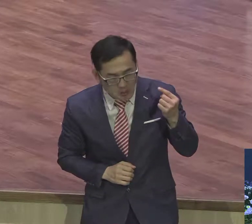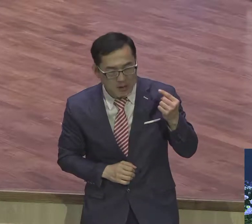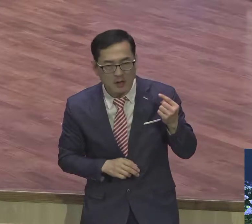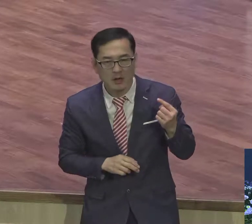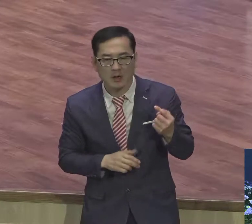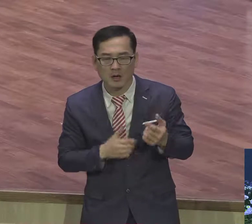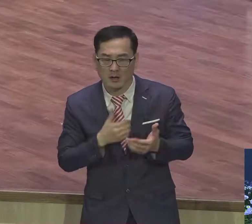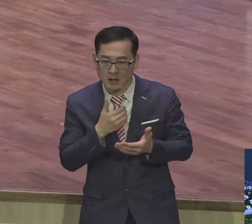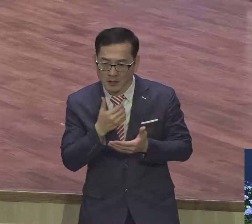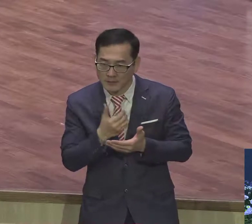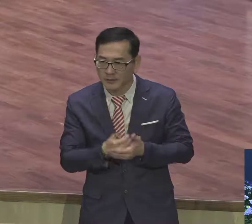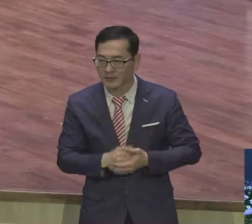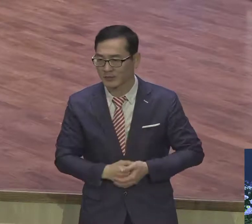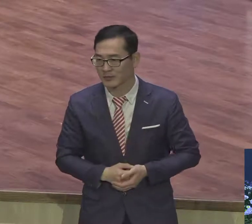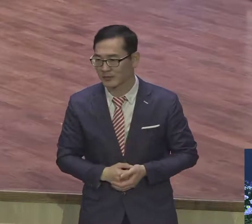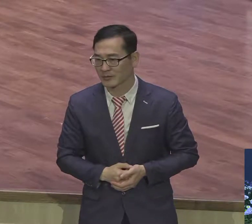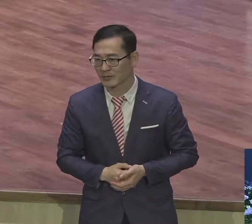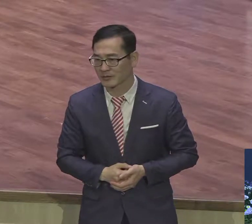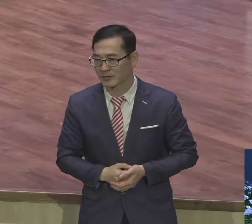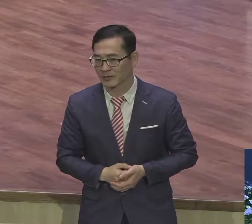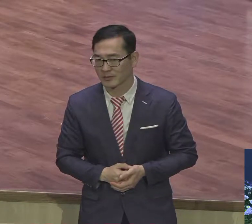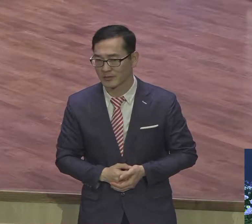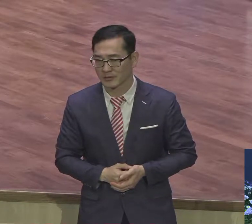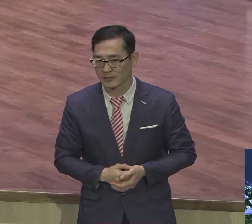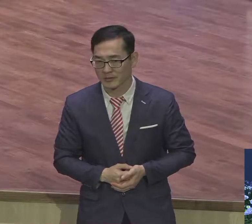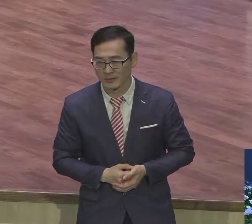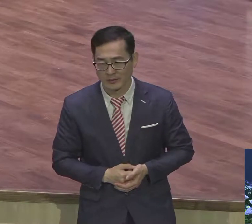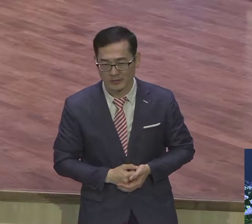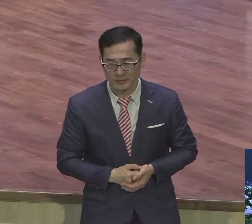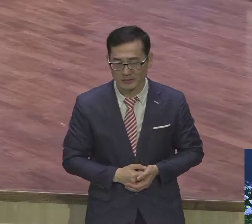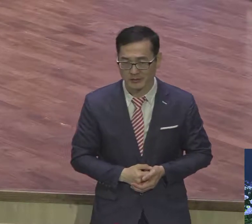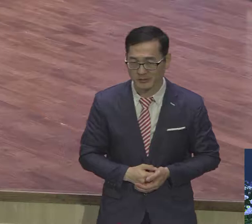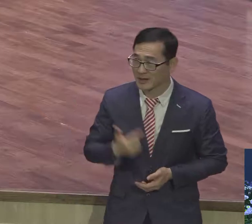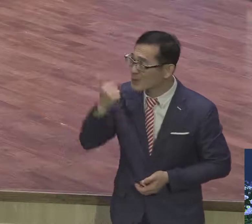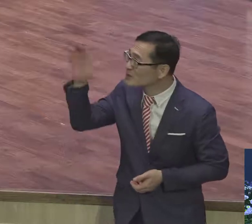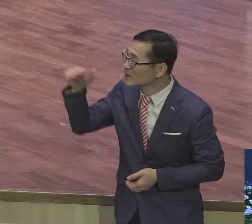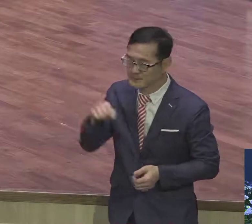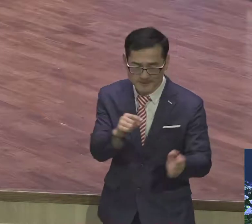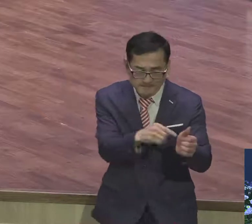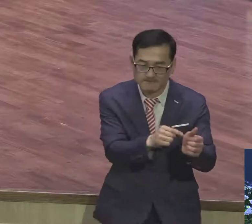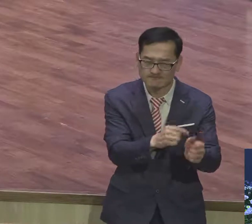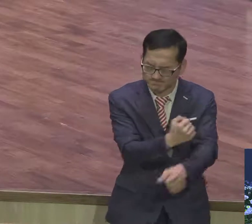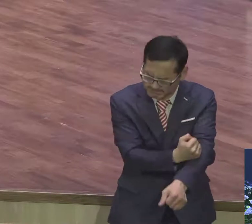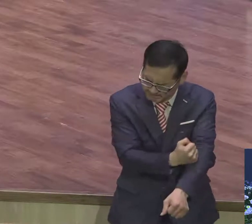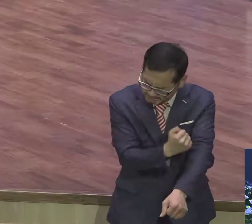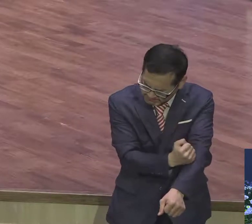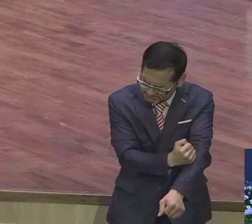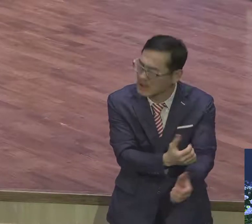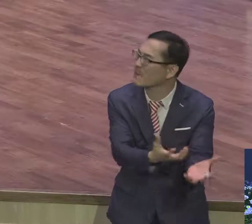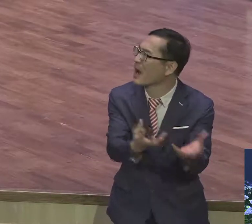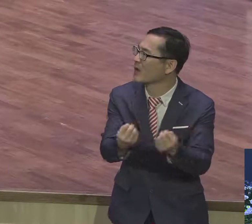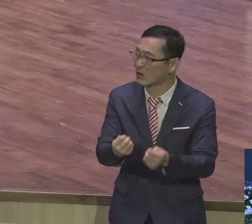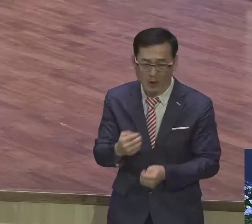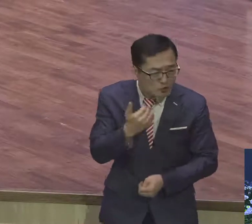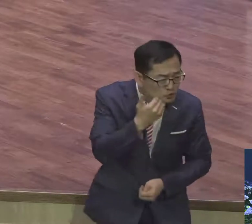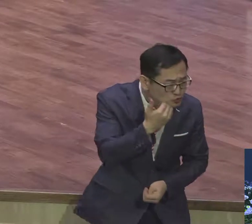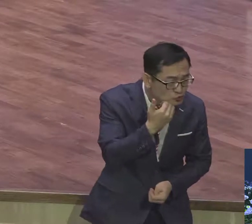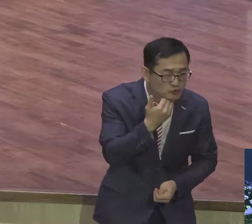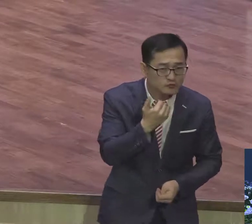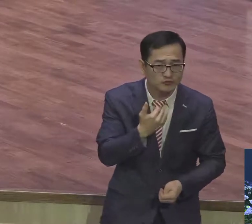그러면서 장노님 말씀이 목사님 우리에게 이렇게 숨은 말없이 숨은 일꾼들이 많습니다 누구냐 사진 보니까